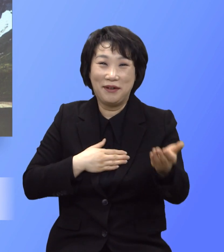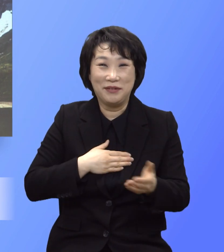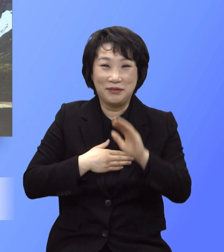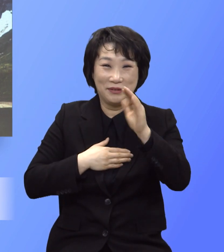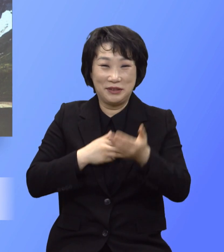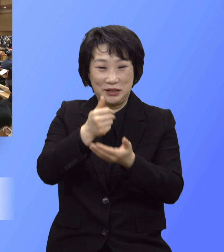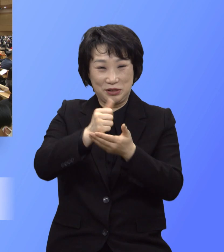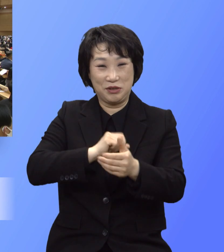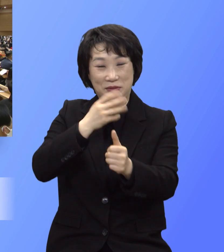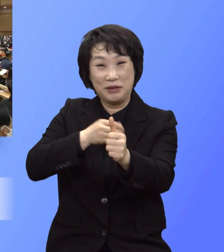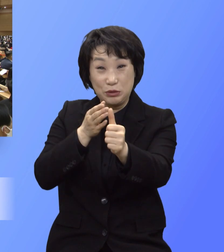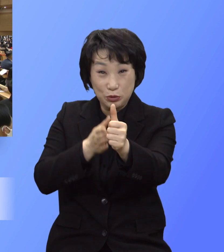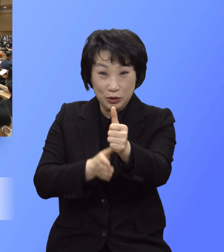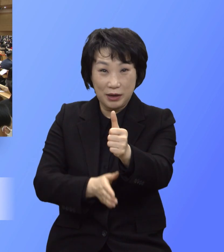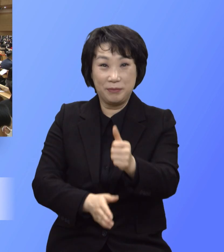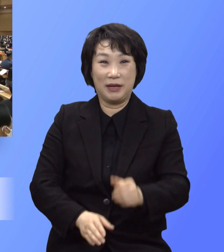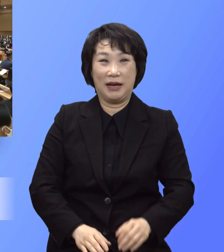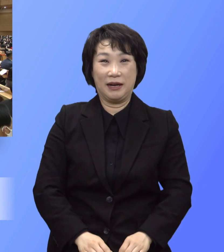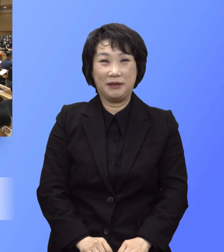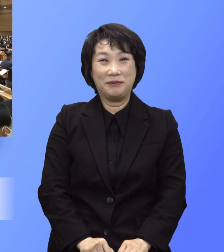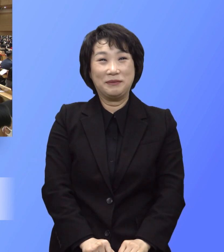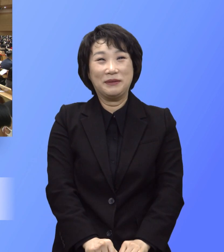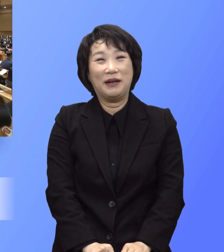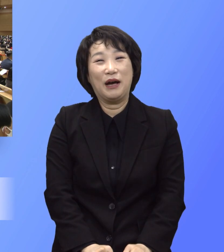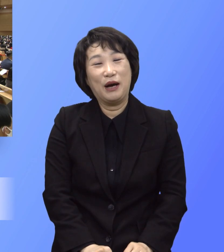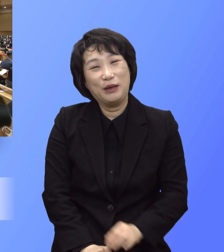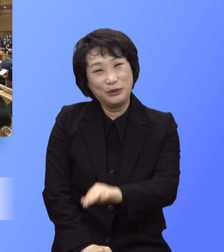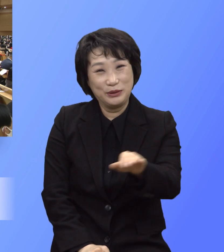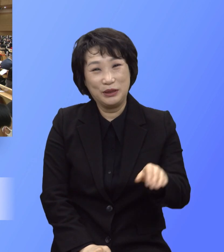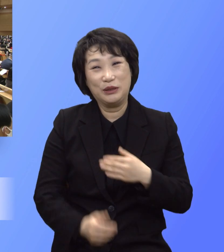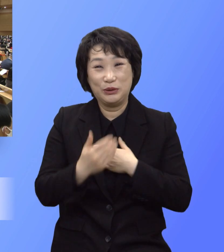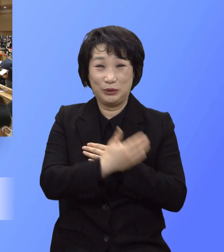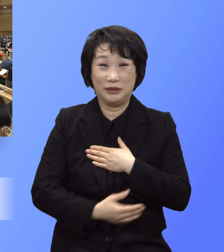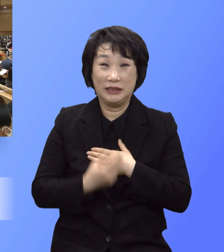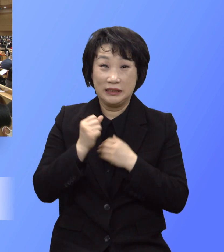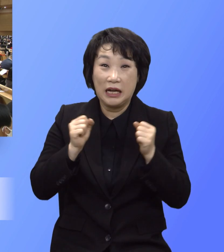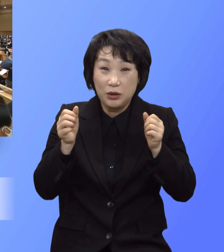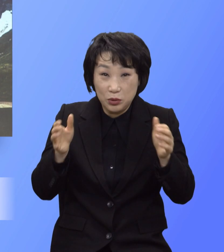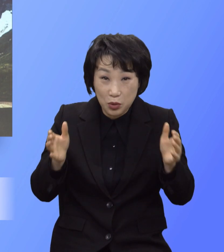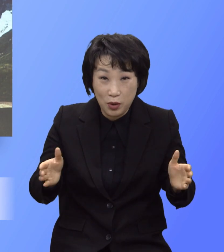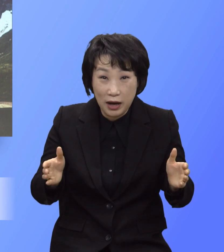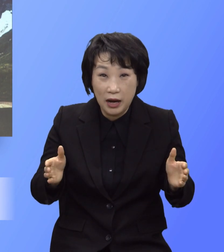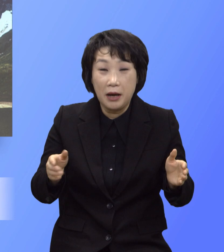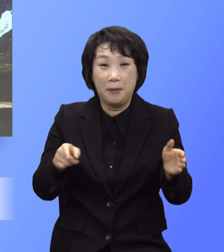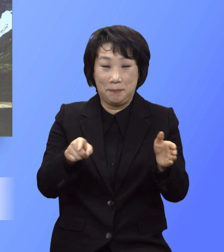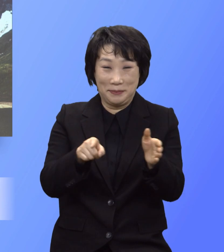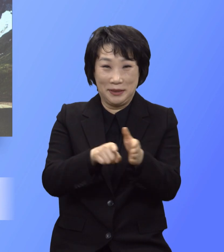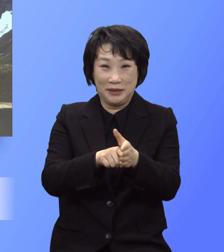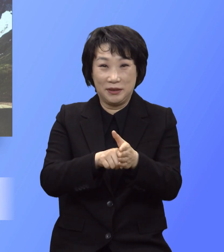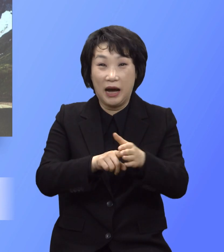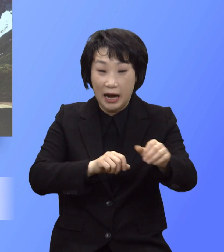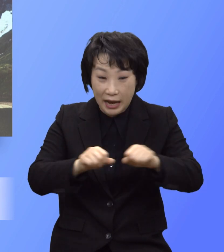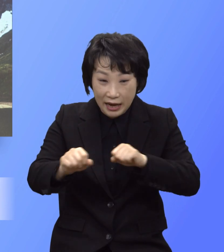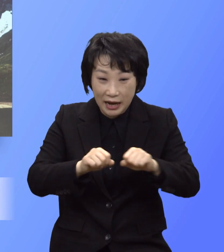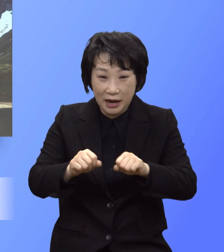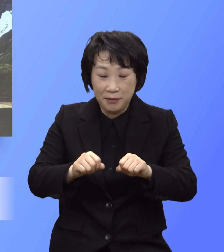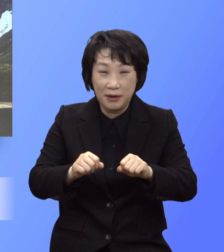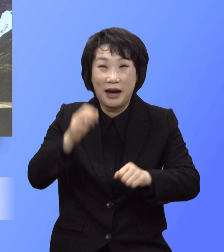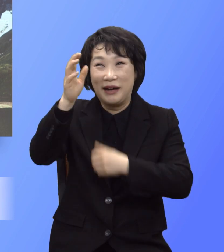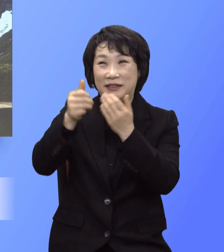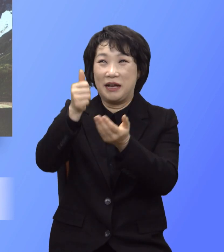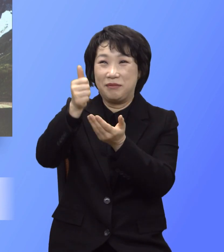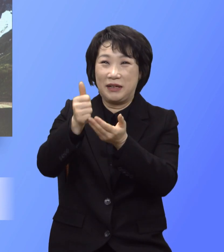이름으로 축원합니다. 그러니까 우리 신의 때 믿음과 행함을